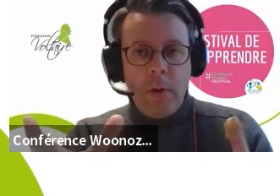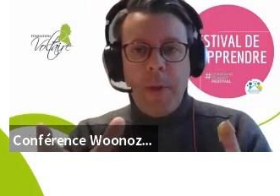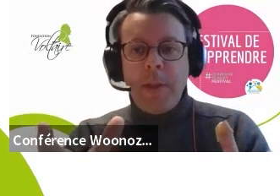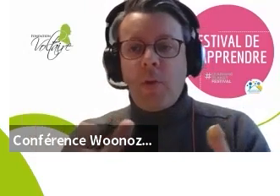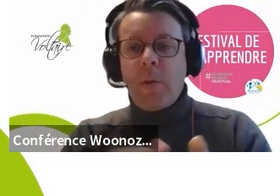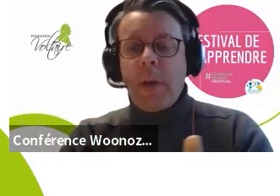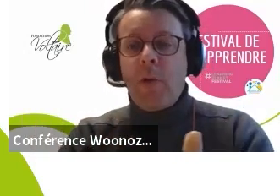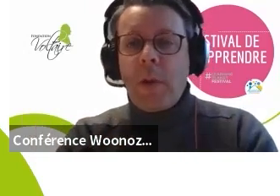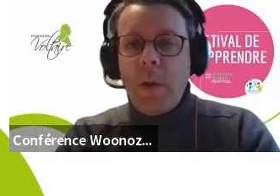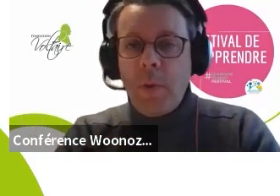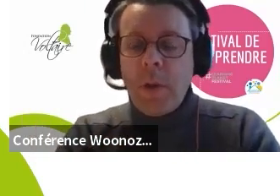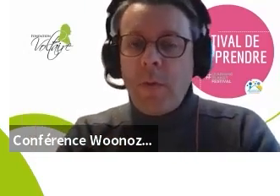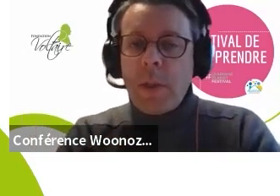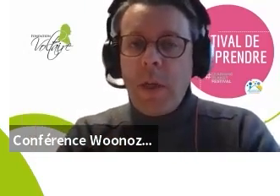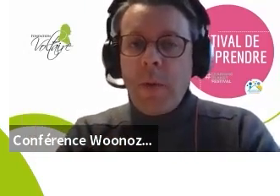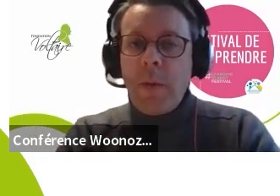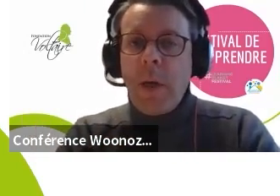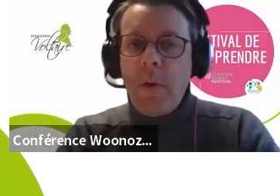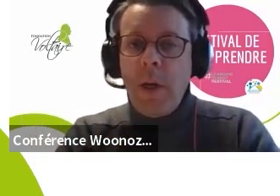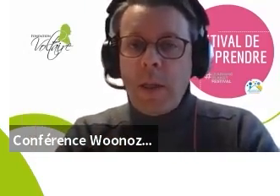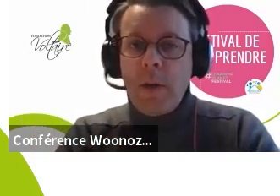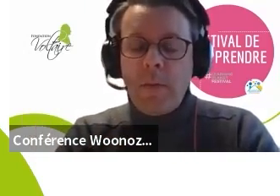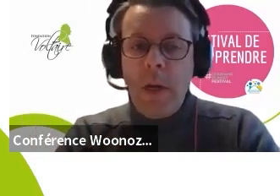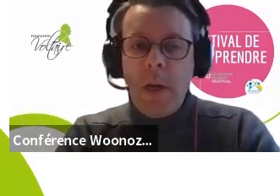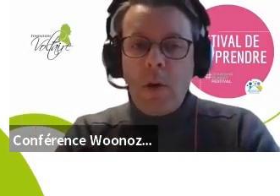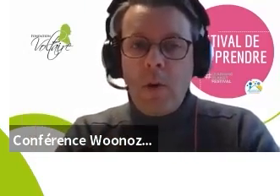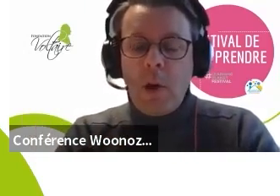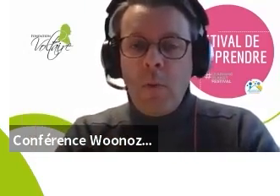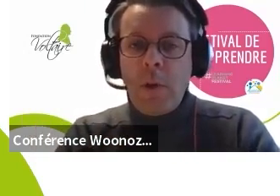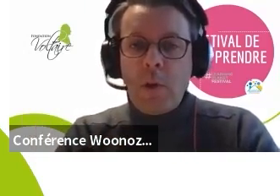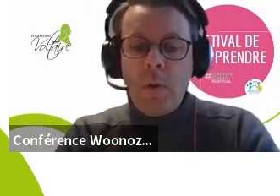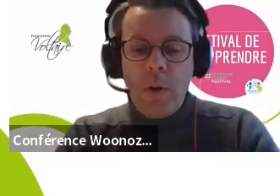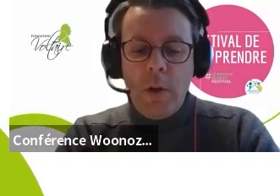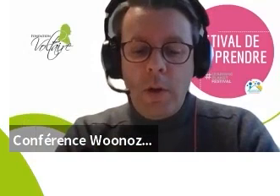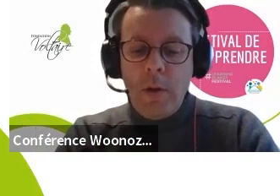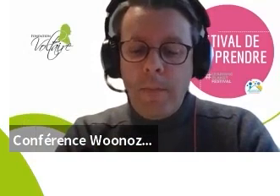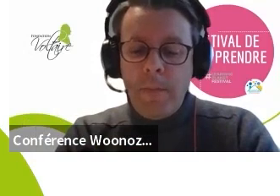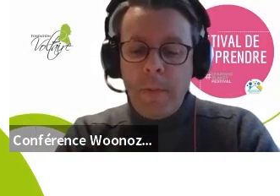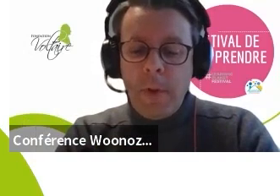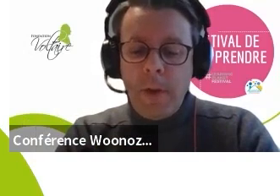Donc, on est parti de ce constat que 70% des Français aimeraient bien apprendre la LSF, que la communauté sourde,